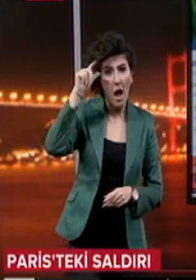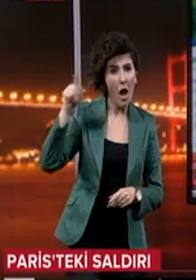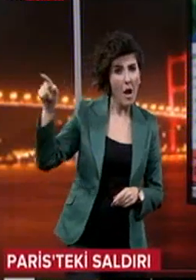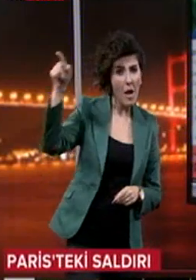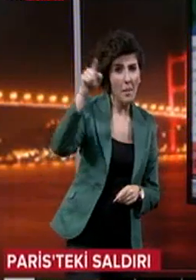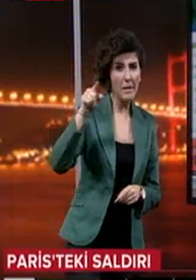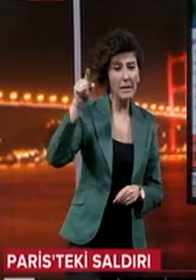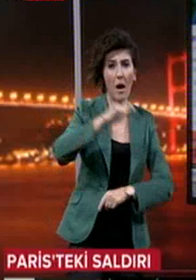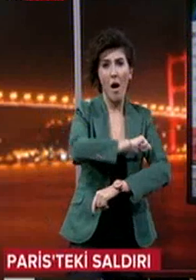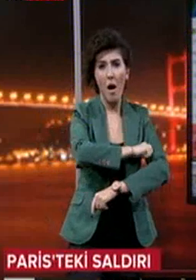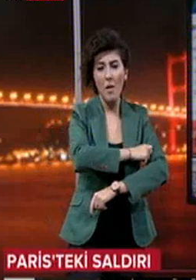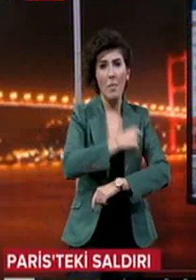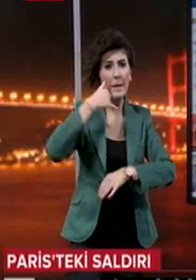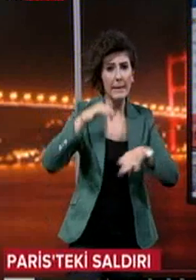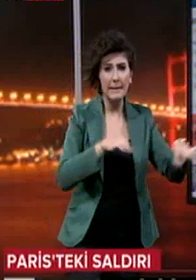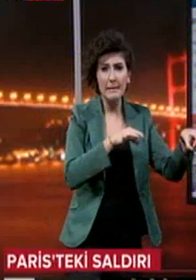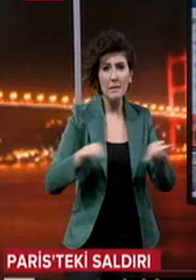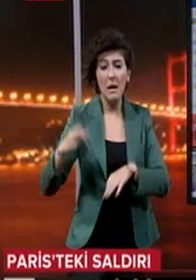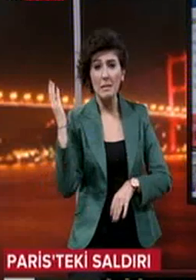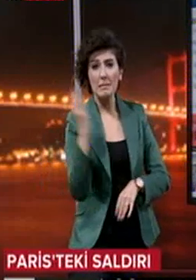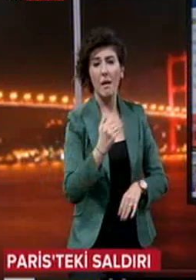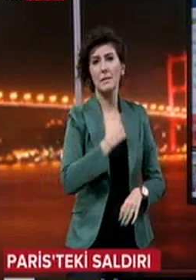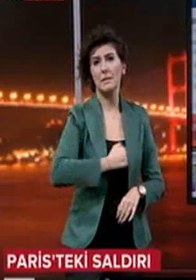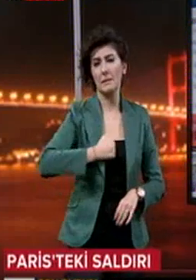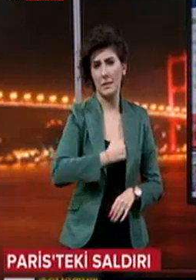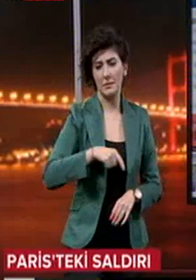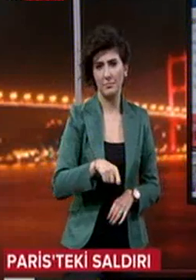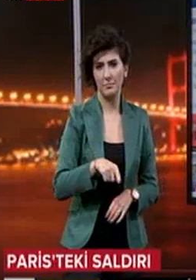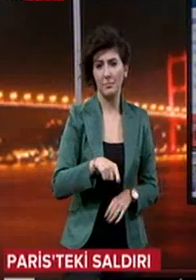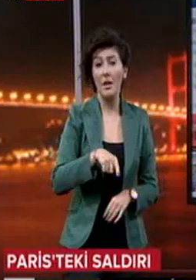Amerika Birleşik Devletleri, Almanya, İspanya'da saldırıyı kınadı.